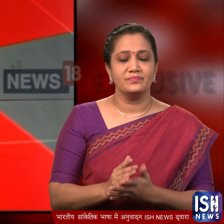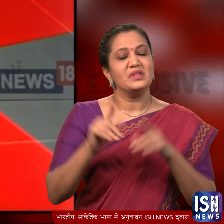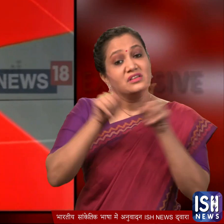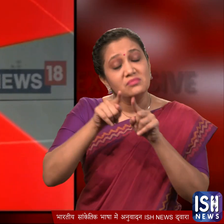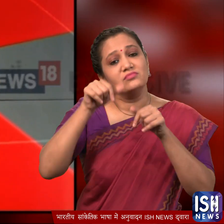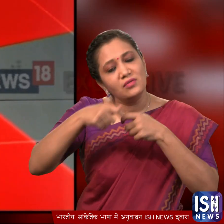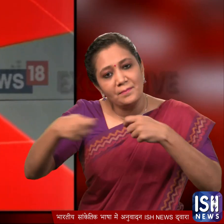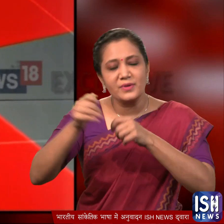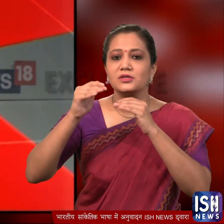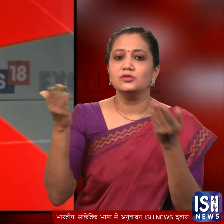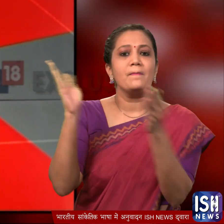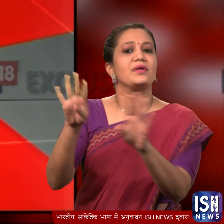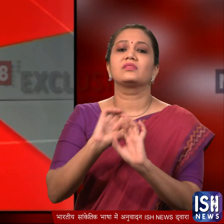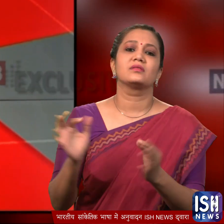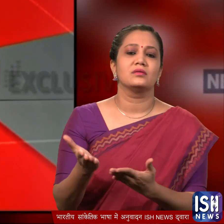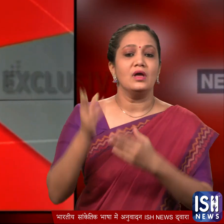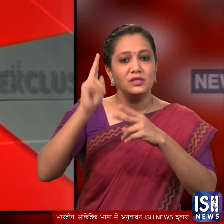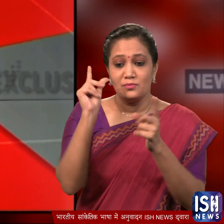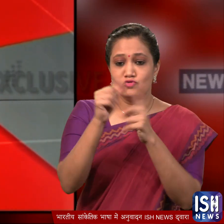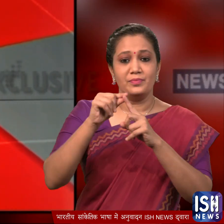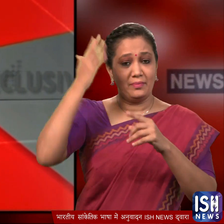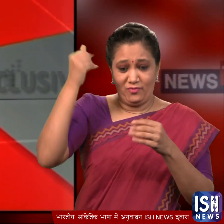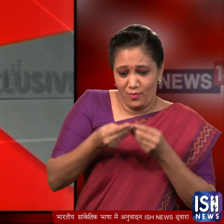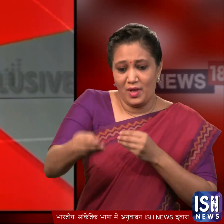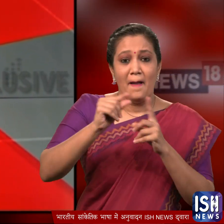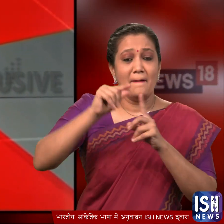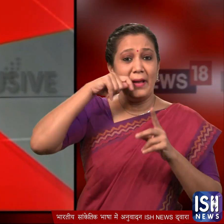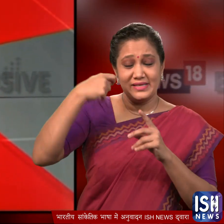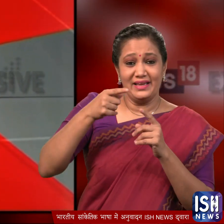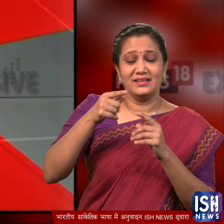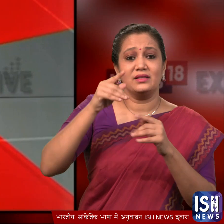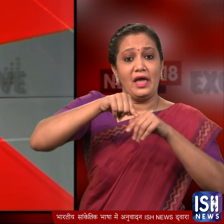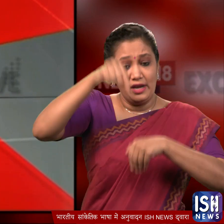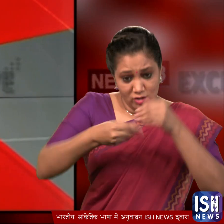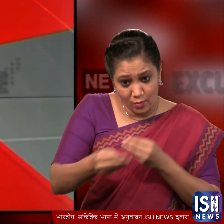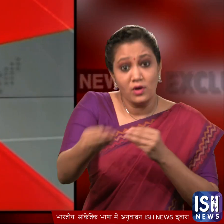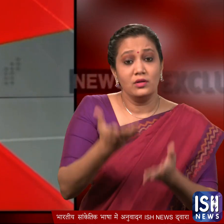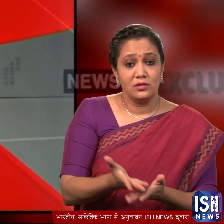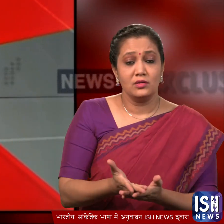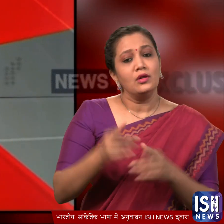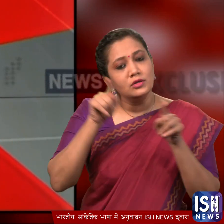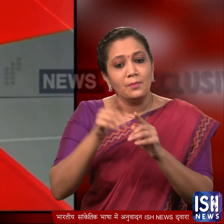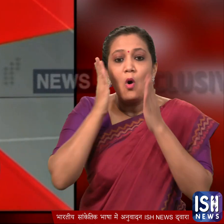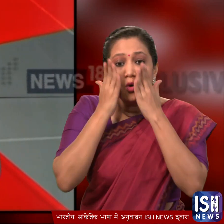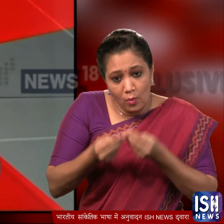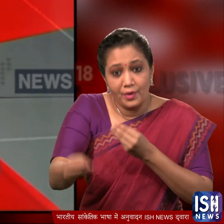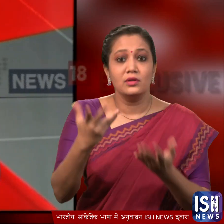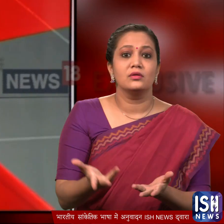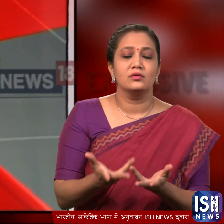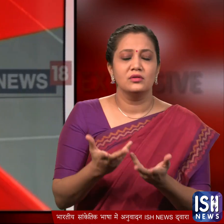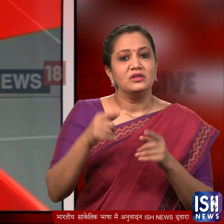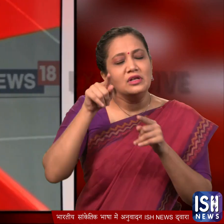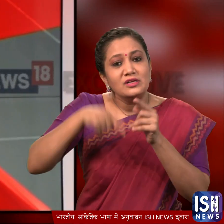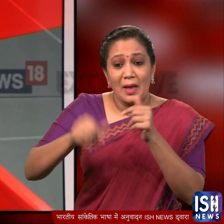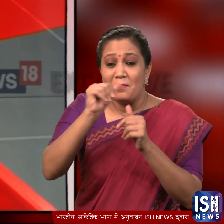ही अवैध शराब का धंधा बंद नहीं हो रहा। अभी यूपी में पंचायत चुनाव की हलचल शुरू हो गई है, होली भी करीब है। अवैध शराब के धंधेबाजों के